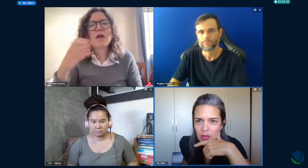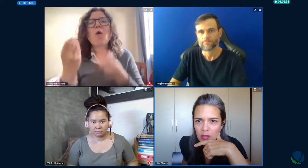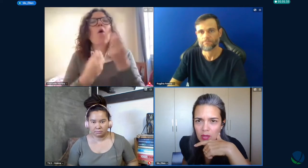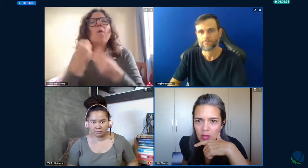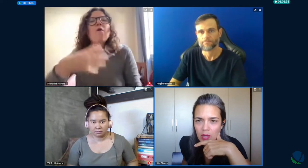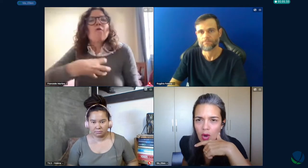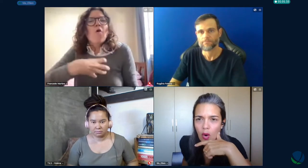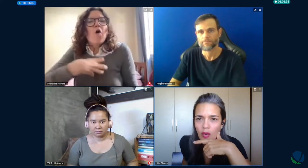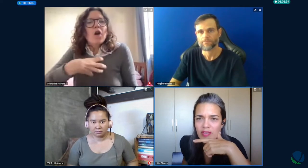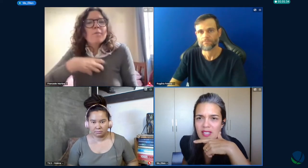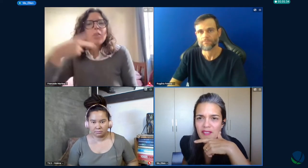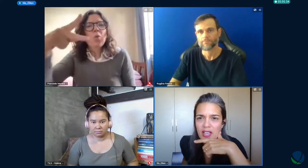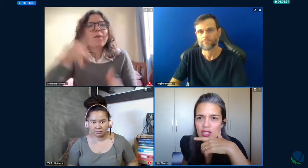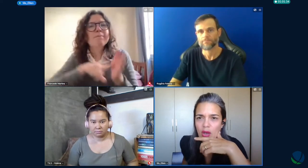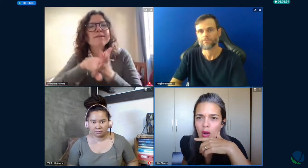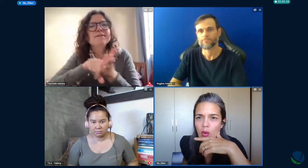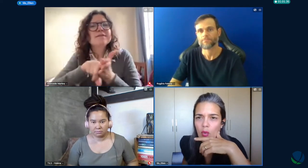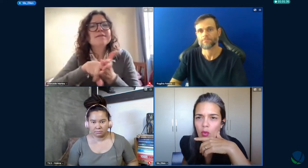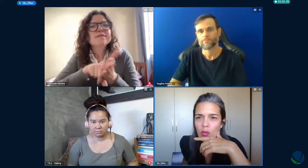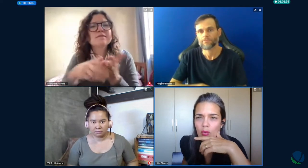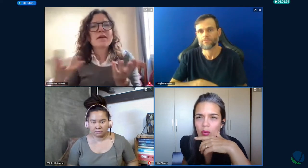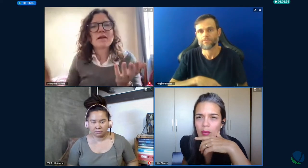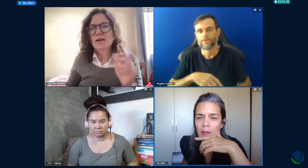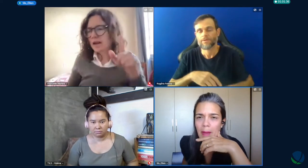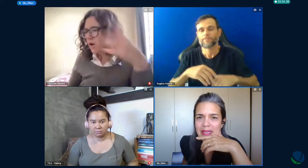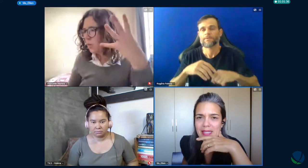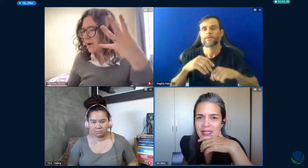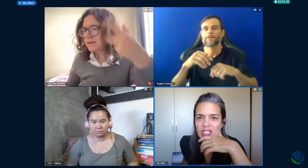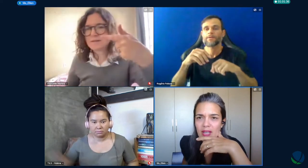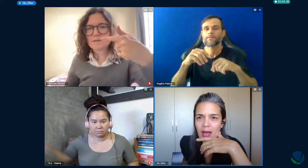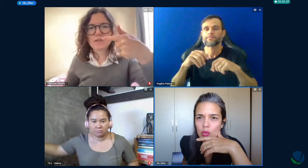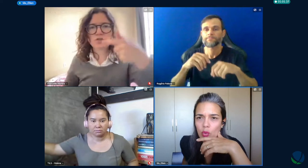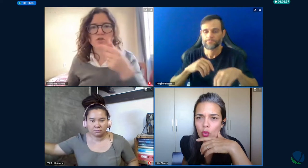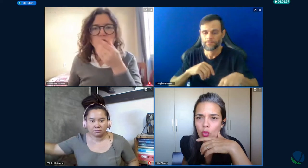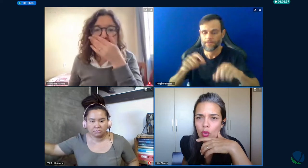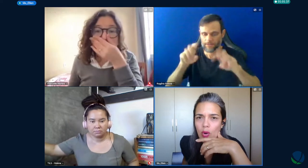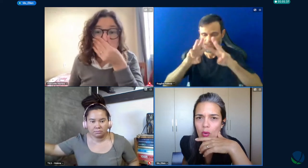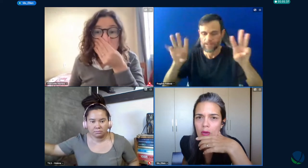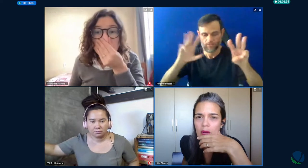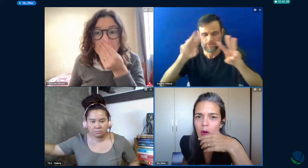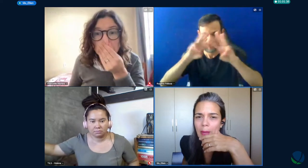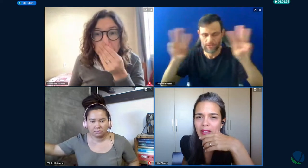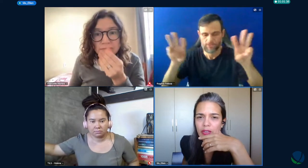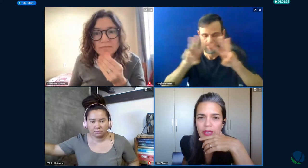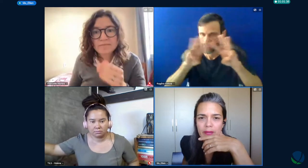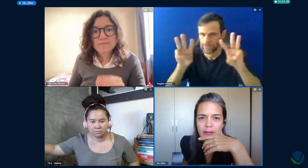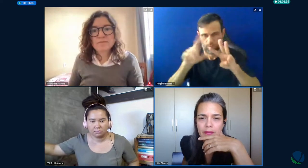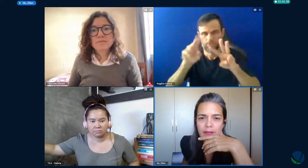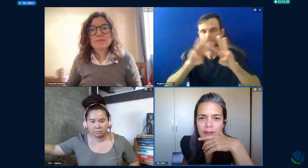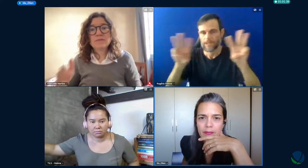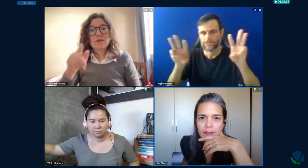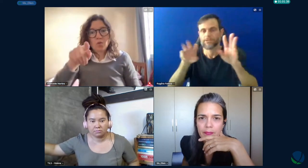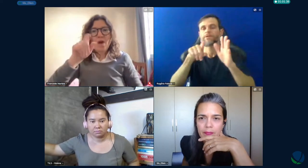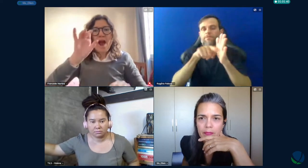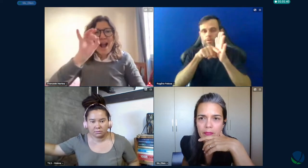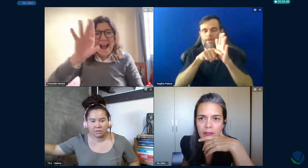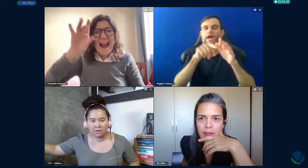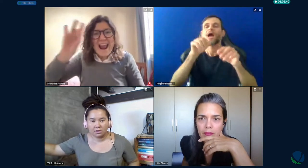tinham? Ou você fez só uma pesquisa geral no Google? Como é que foi?